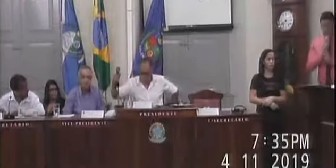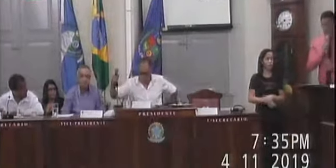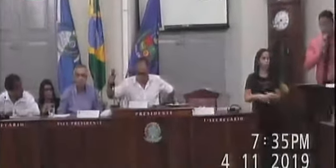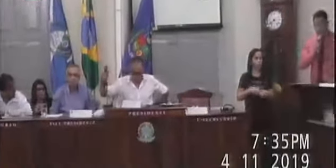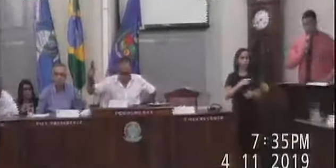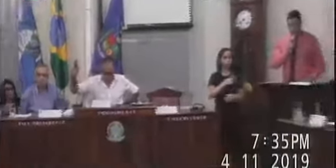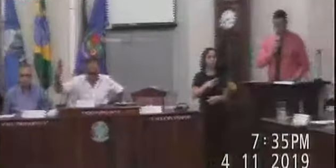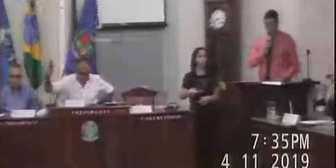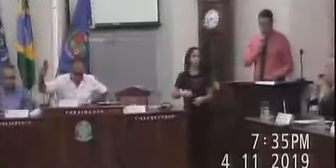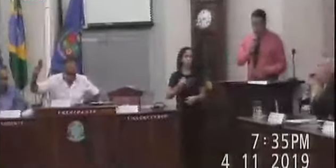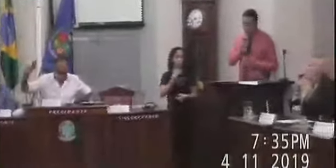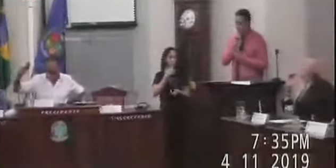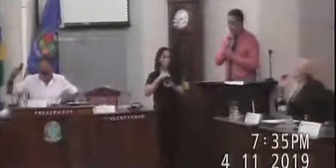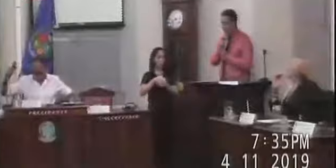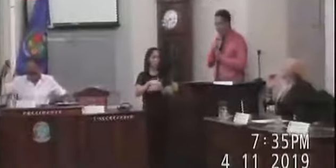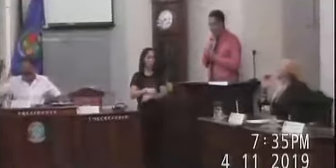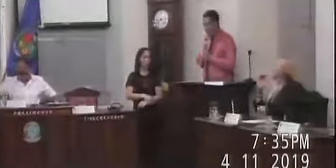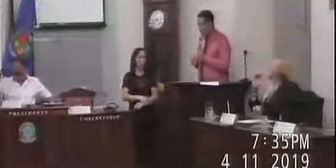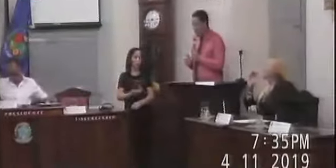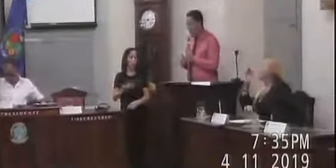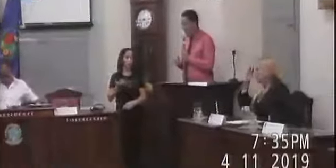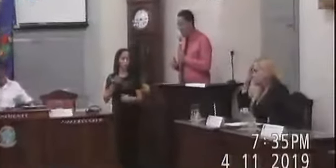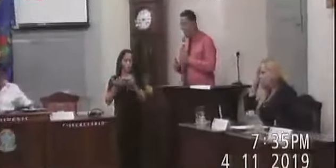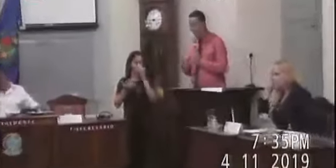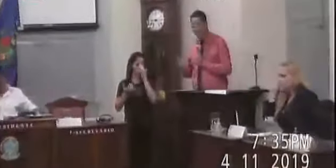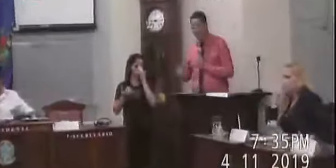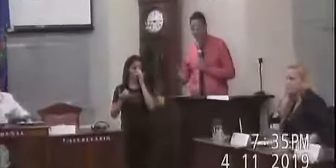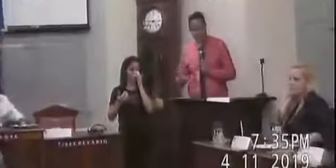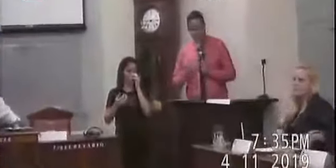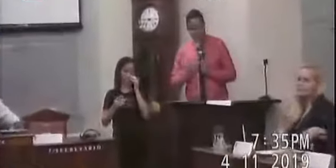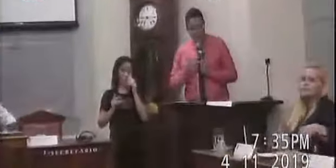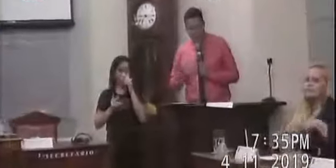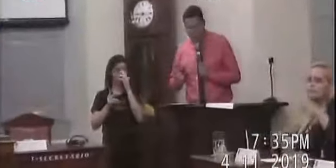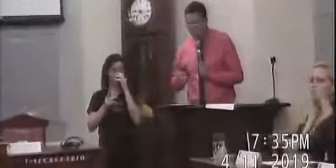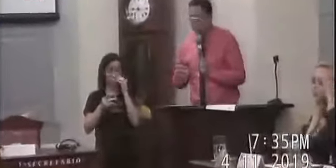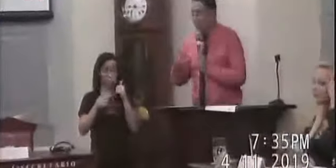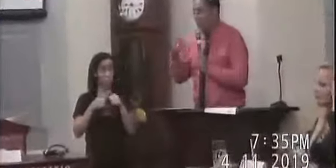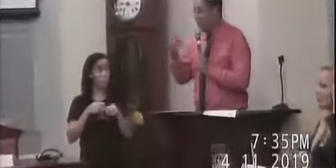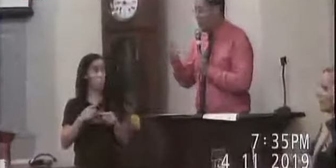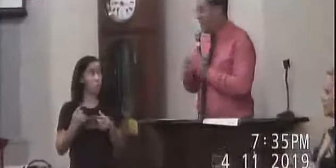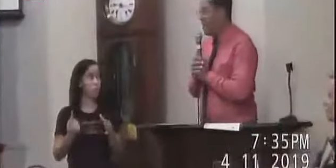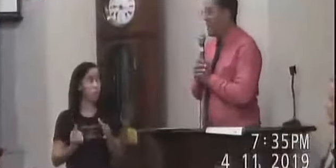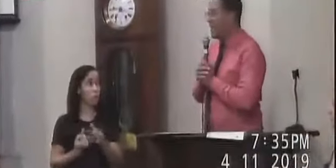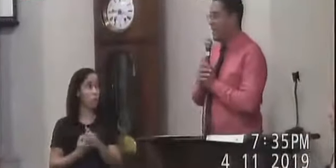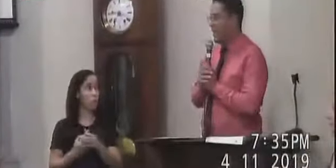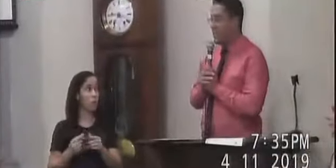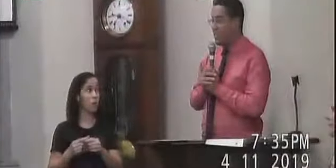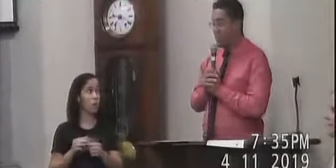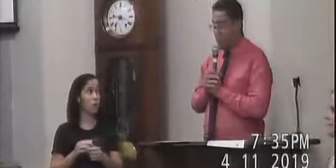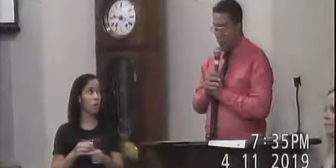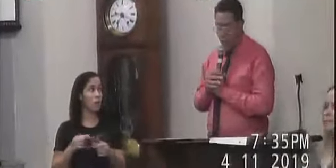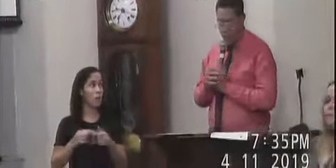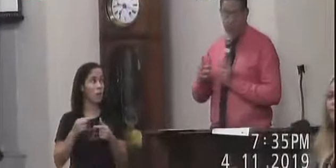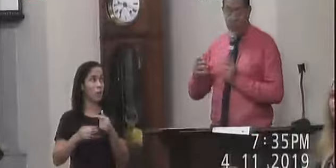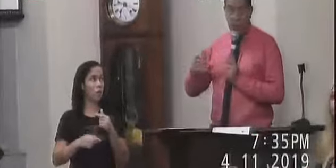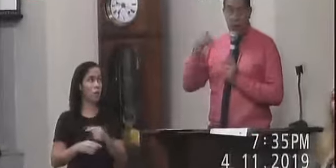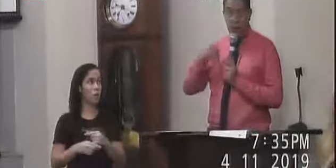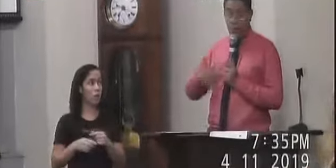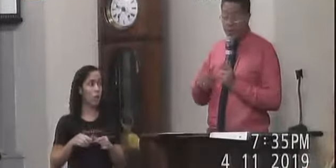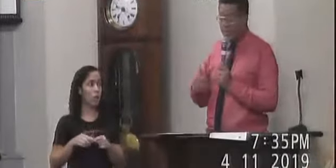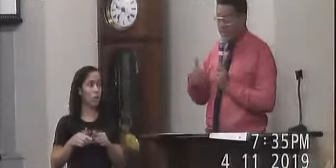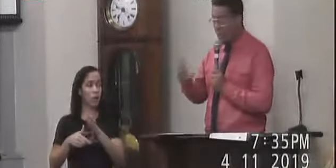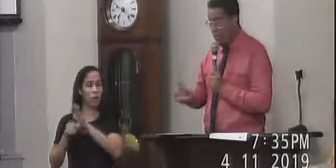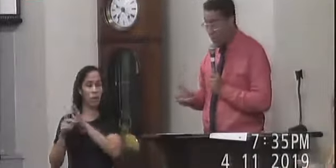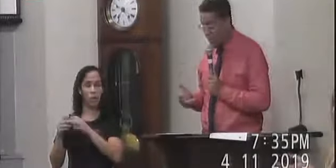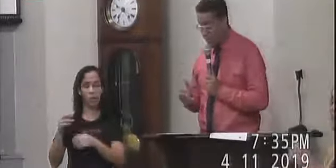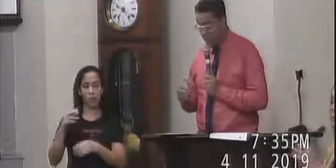Presidente Boa noite Quero Verberar Que aqui estou Por causa Das discussões Que foram Na